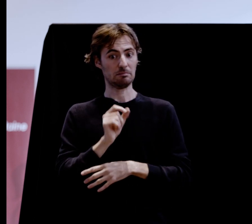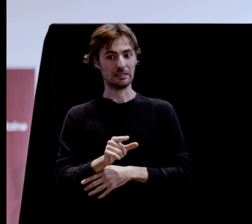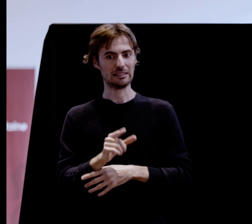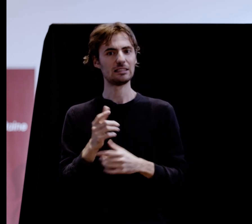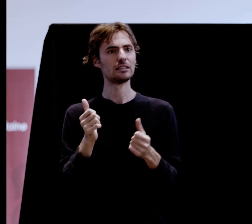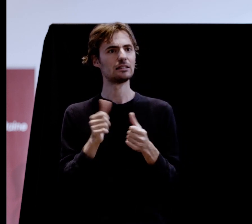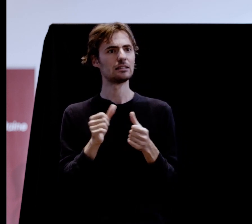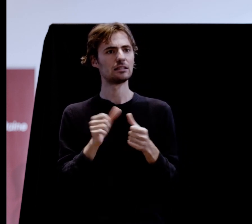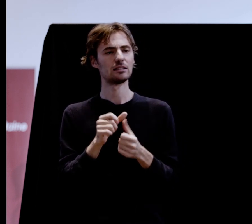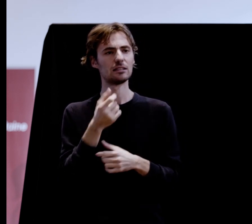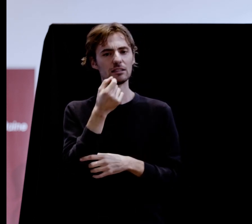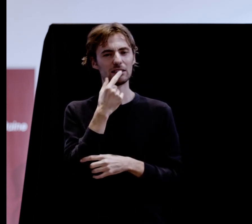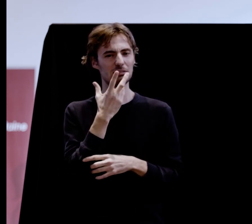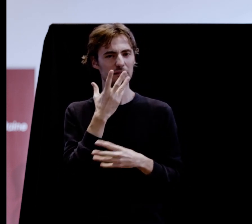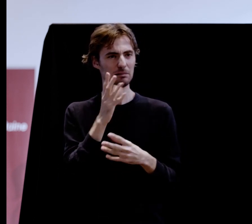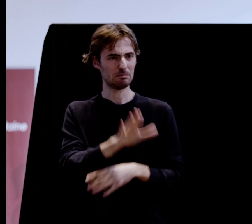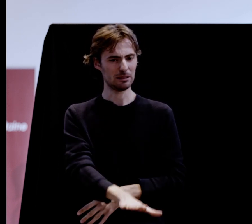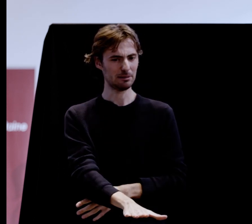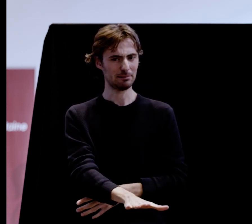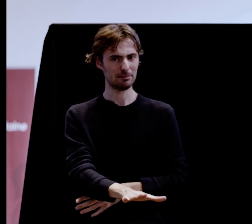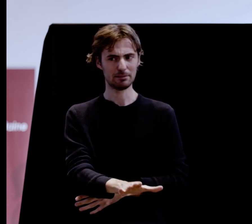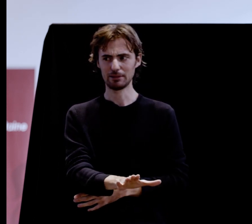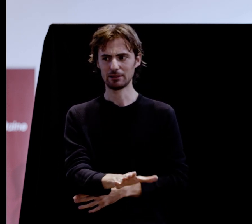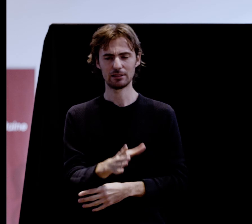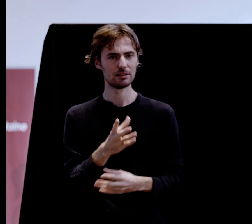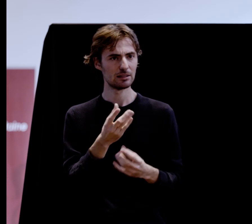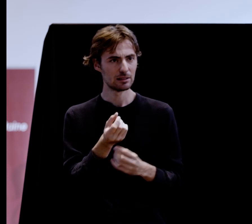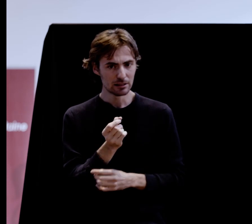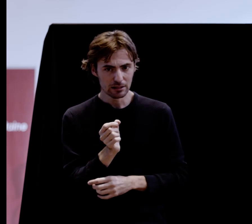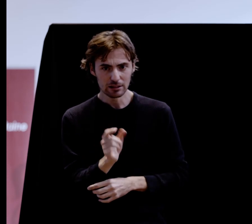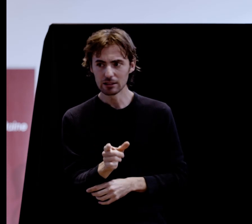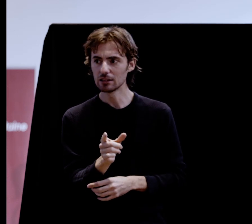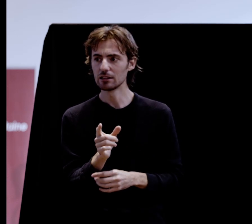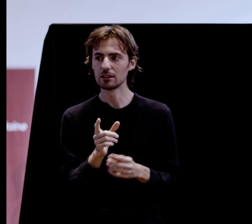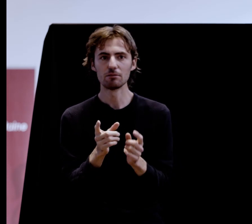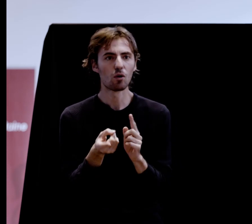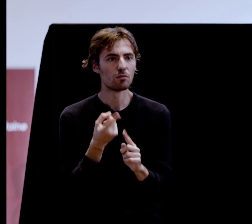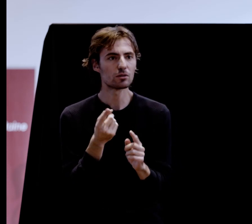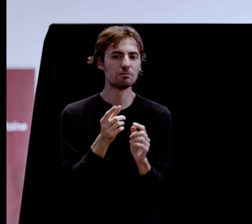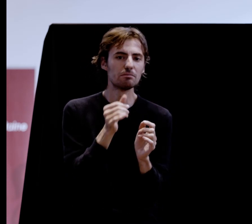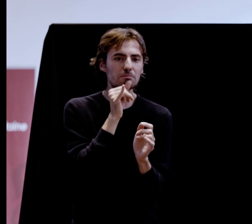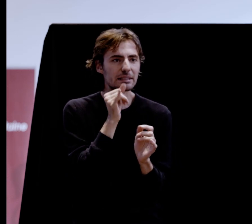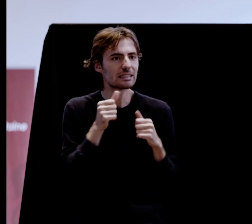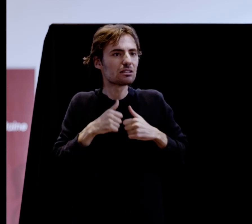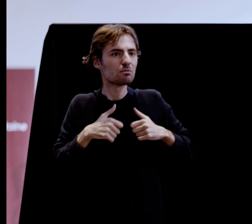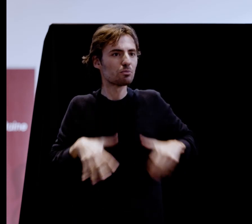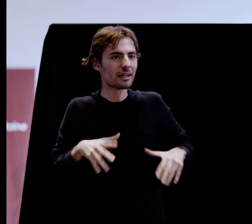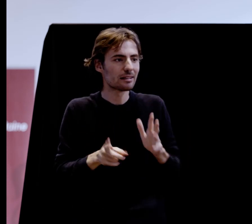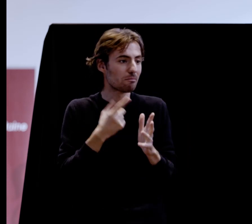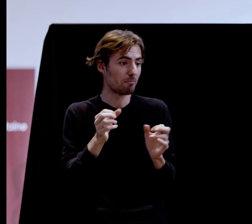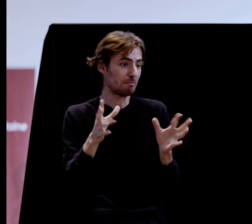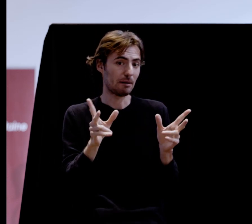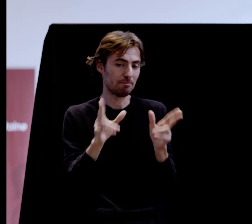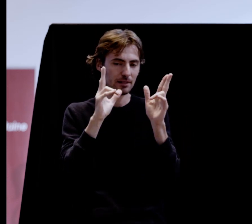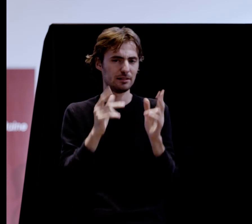un traitement tout petit pour reproduire la mini-puberté. L'idée, c'est